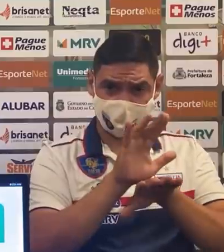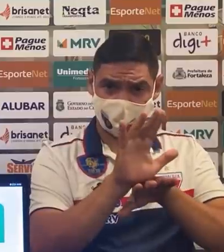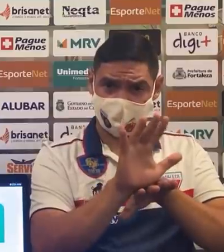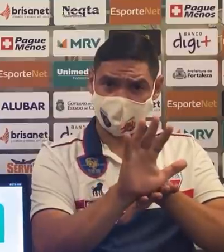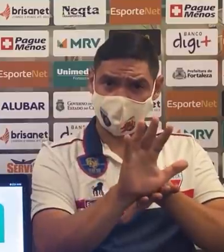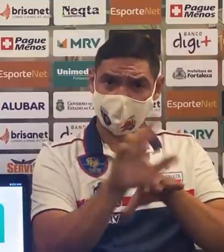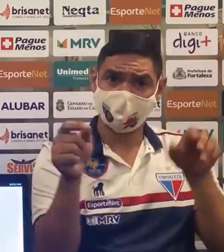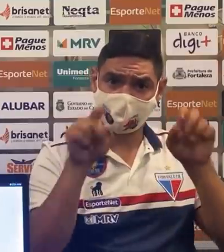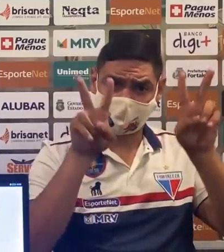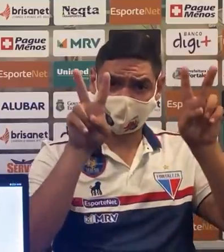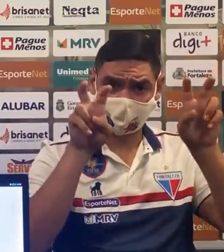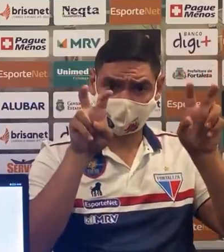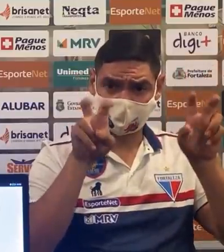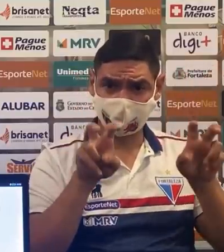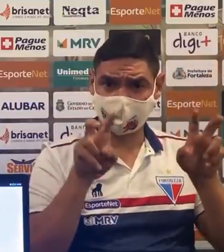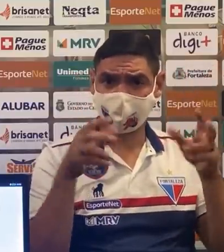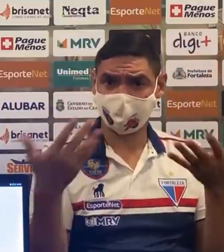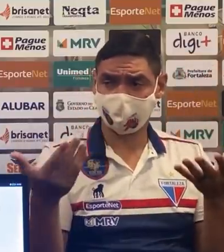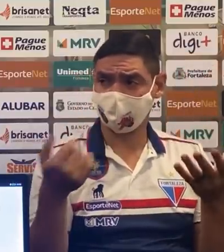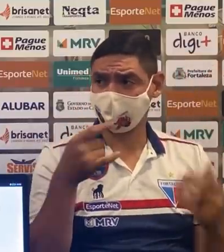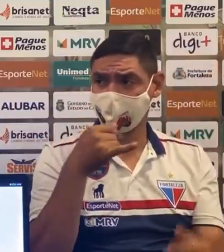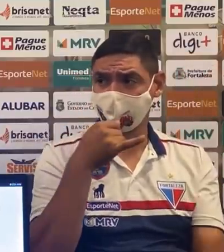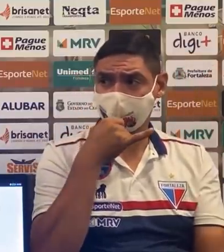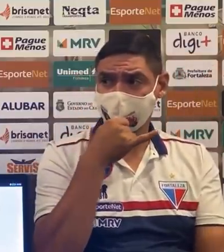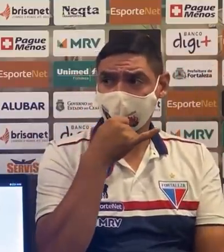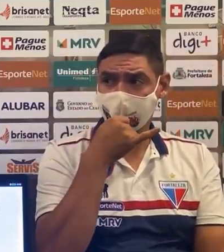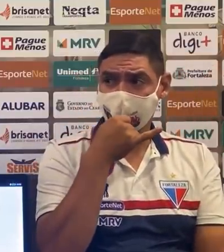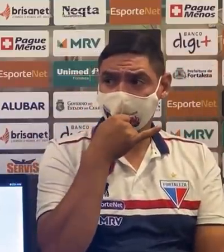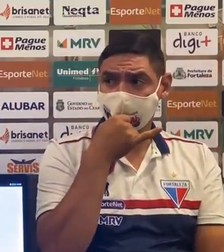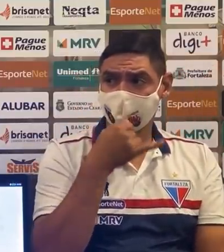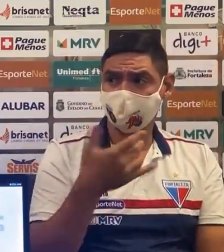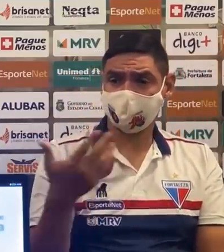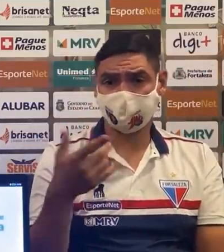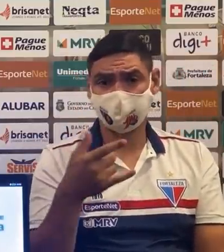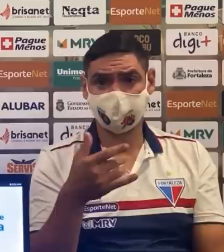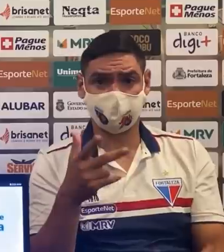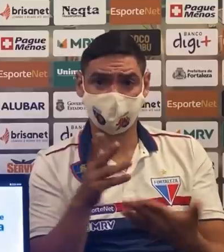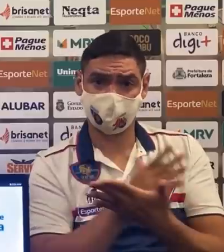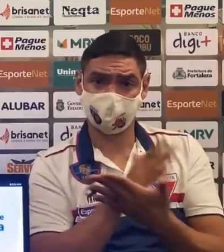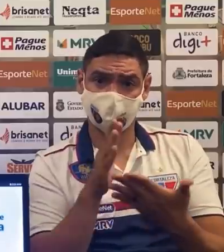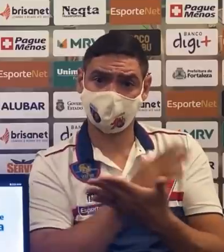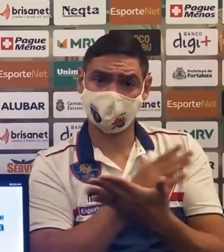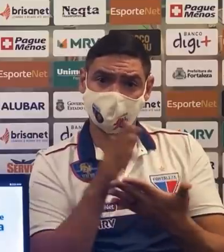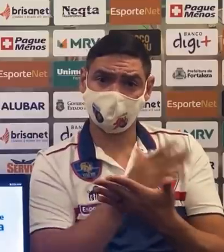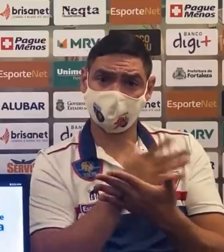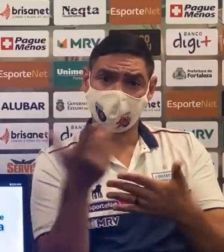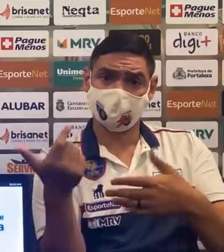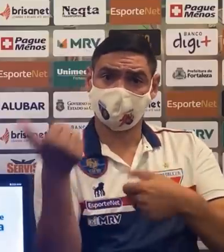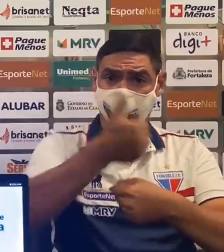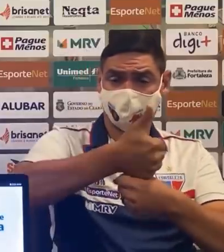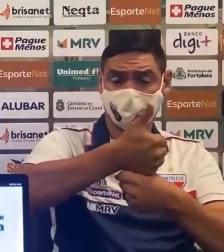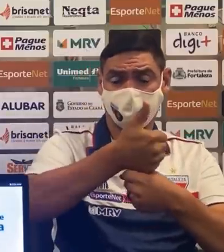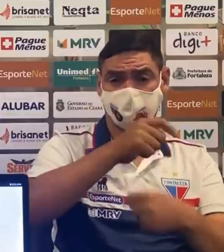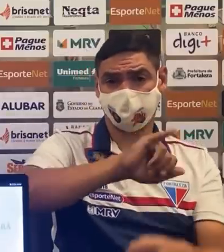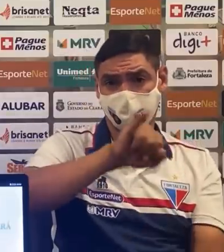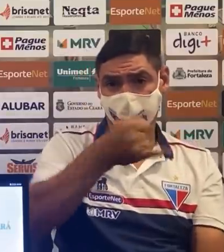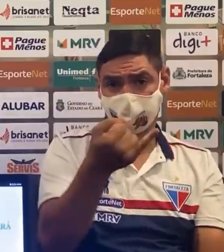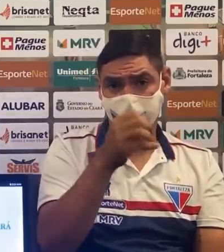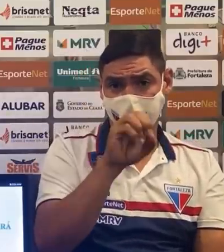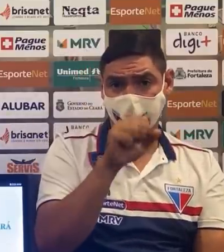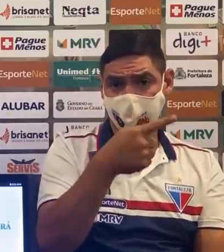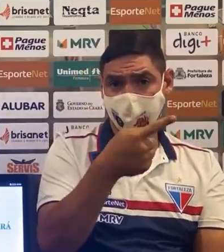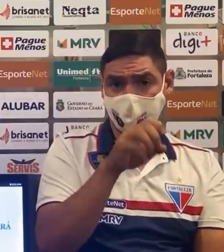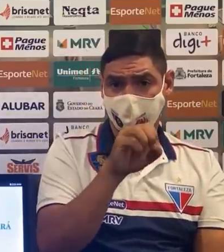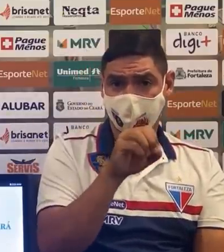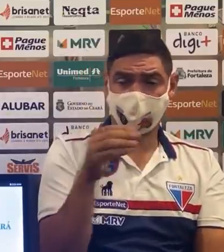aborda essa mesma situação em relação a por que segurar tanto a entrada de João Paulo ou não colocá-lo como titular, tendo em vista que foi contratado